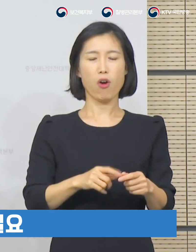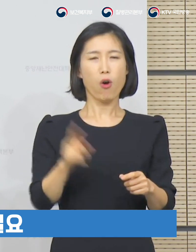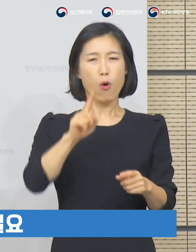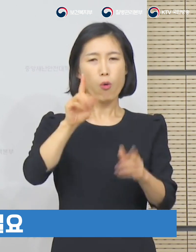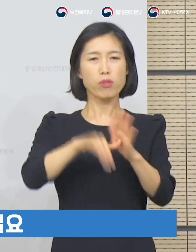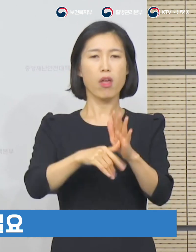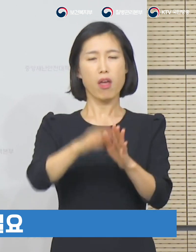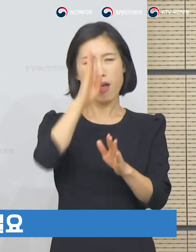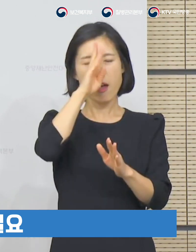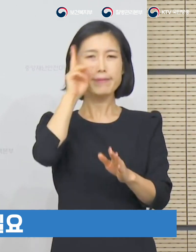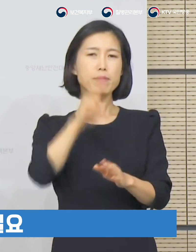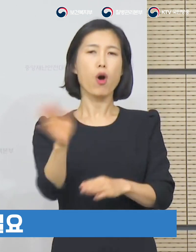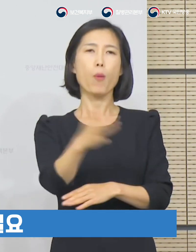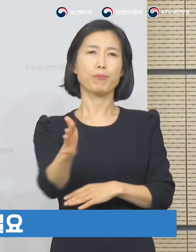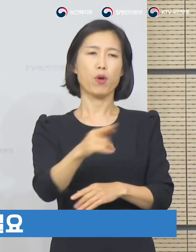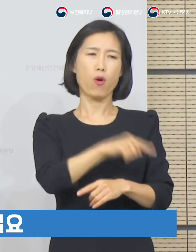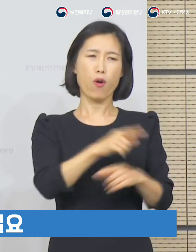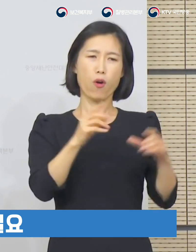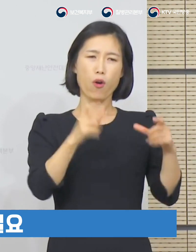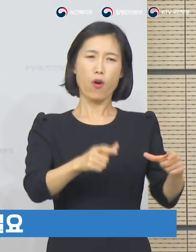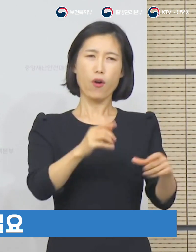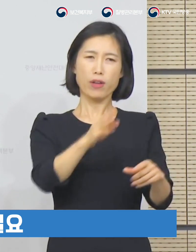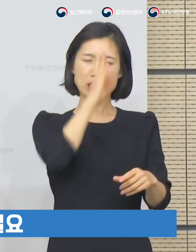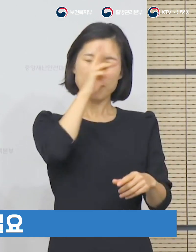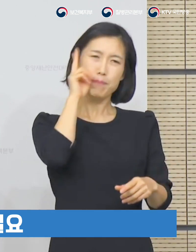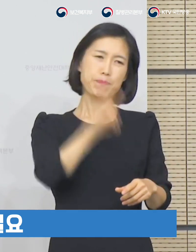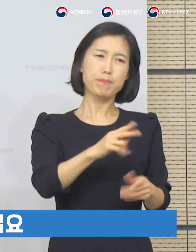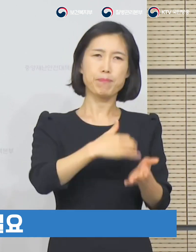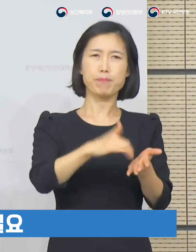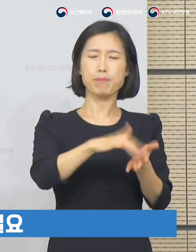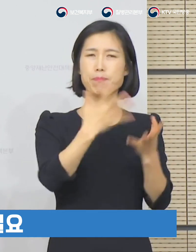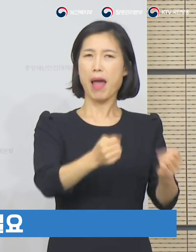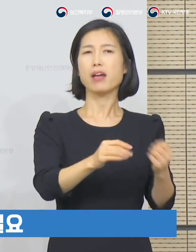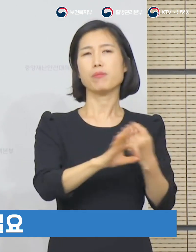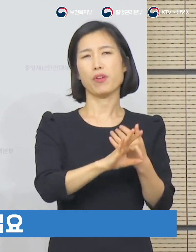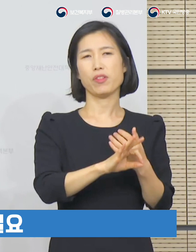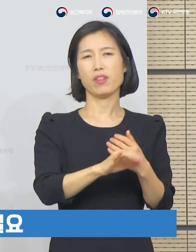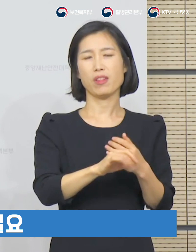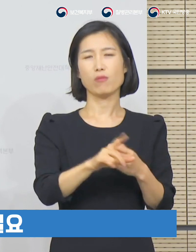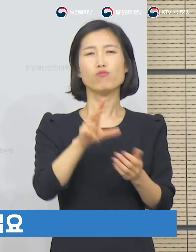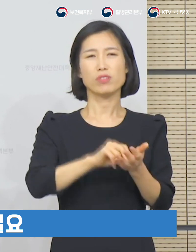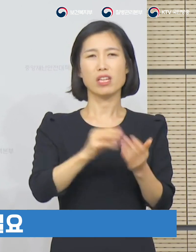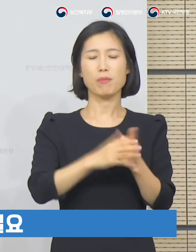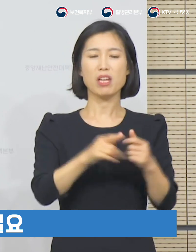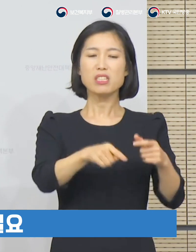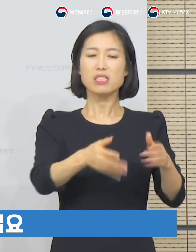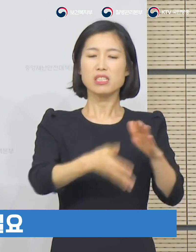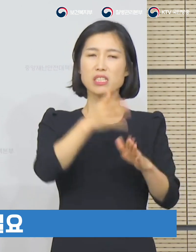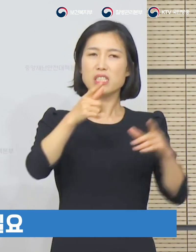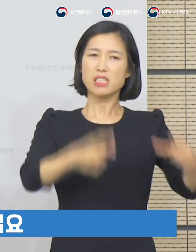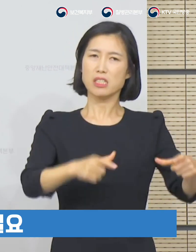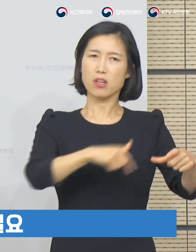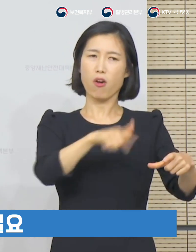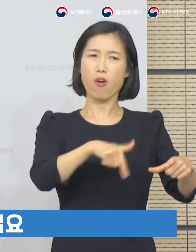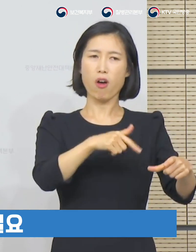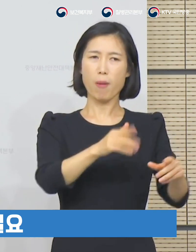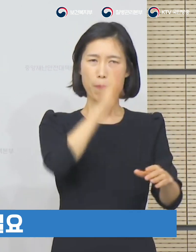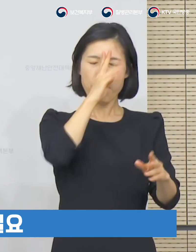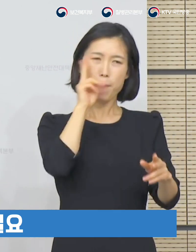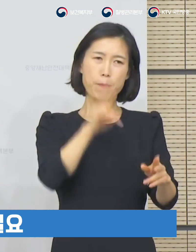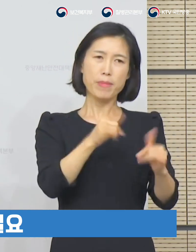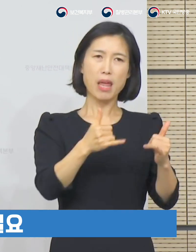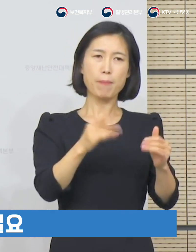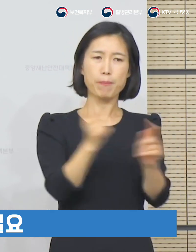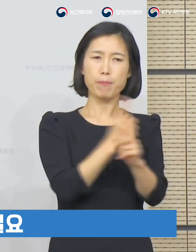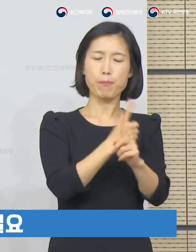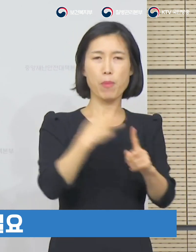심한 불균형이 발생을 하는 경우에는 총 환자 수 못지않게 지역별로도 감당할 수 있는지 여부도